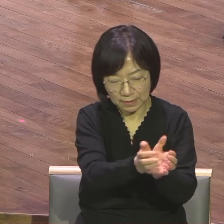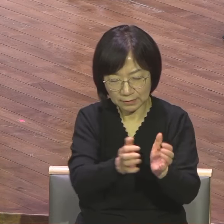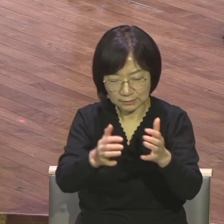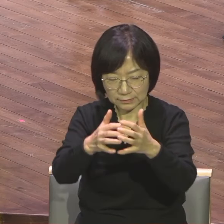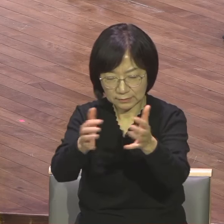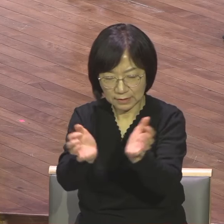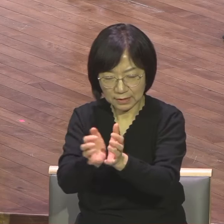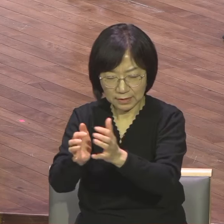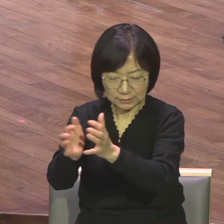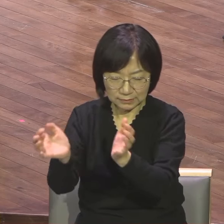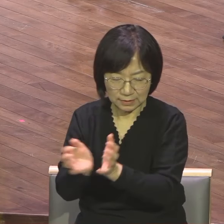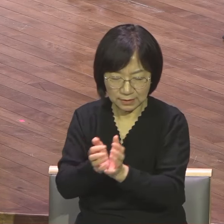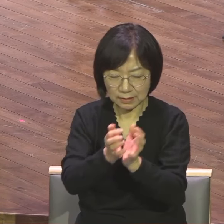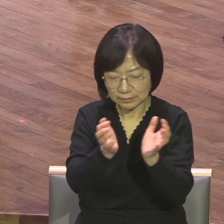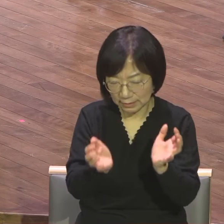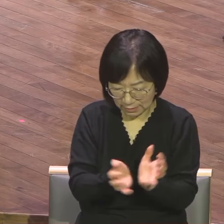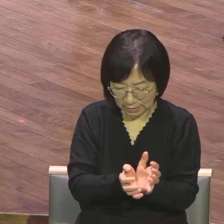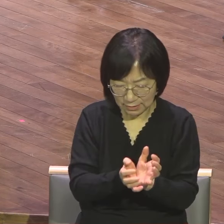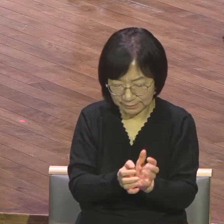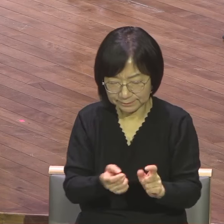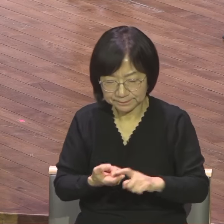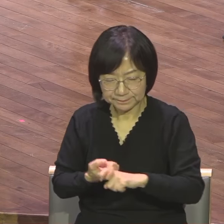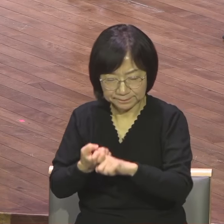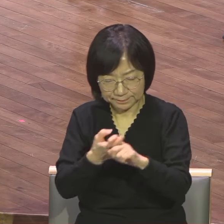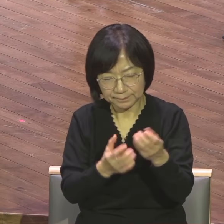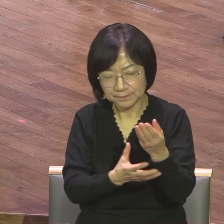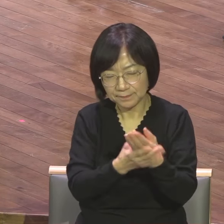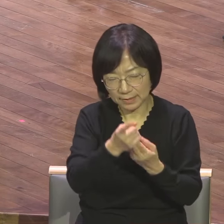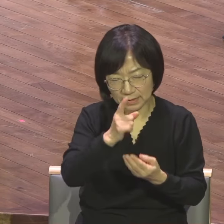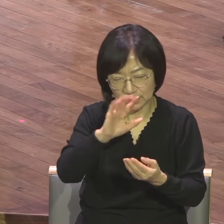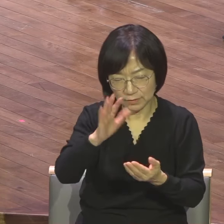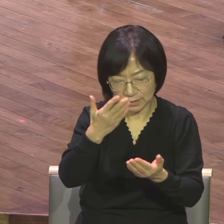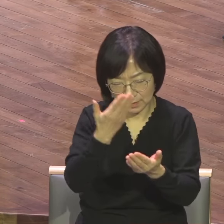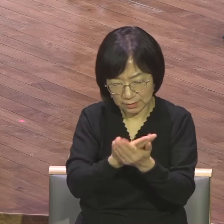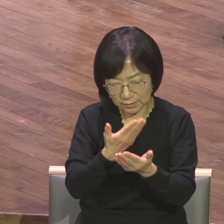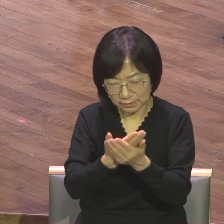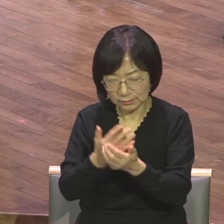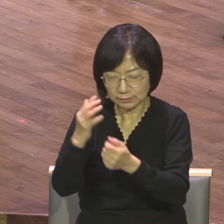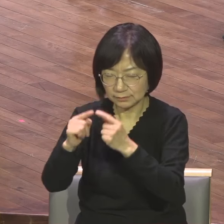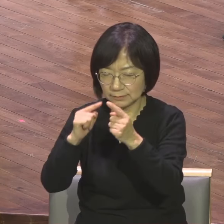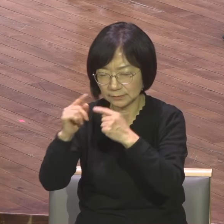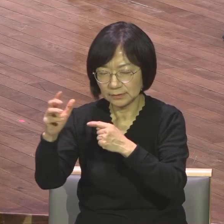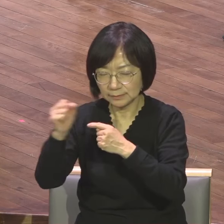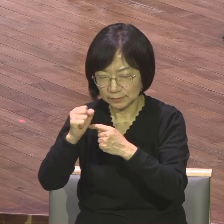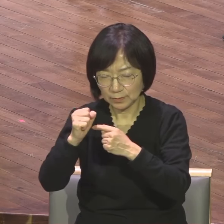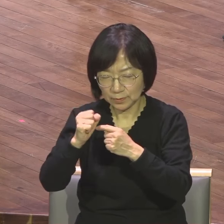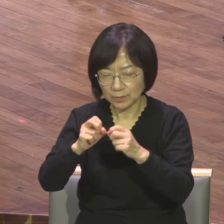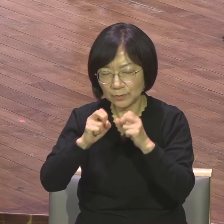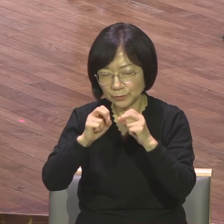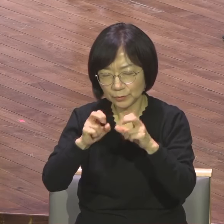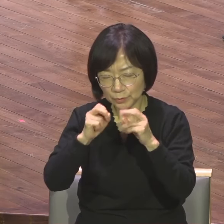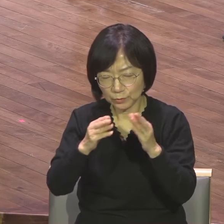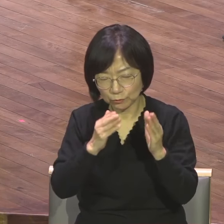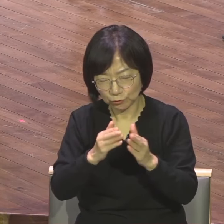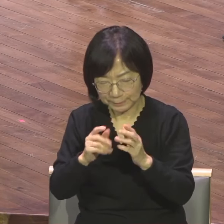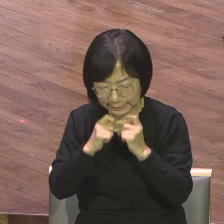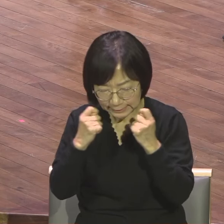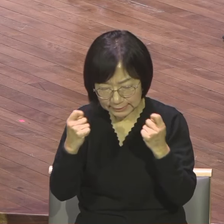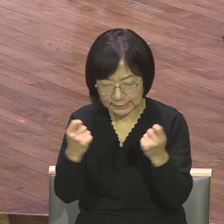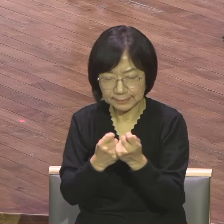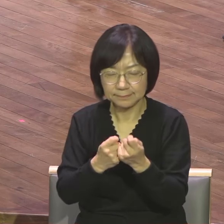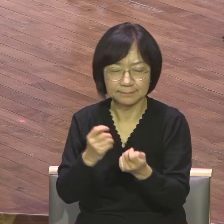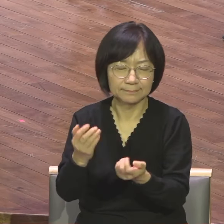강단 말씀으로 원팀이 되어 기도로 선교를 시작하는 모든 대륙팀 되게 하여 주시옵소서. 그리하여 장막터를